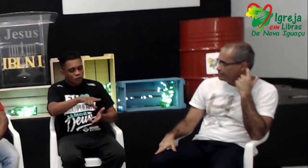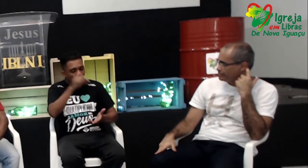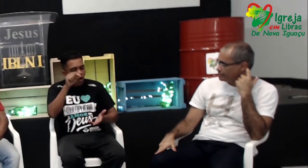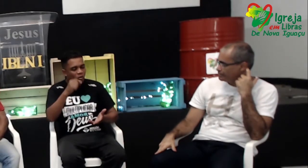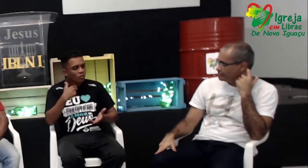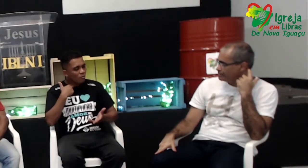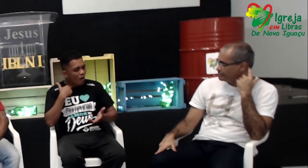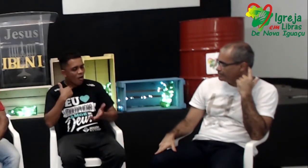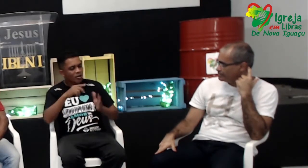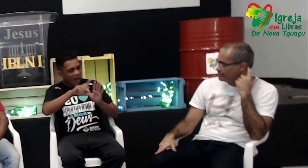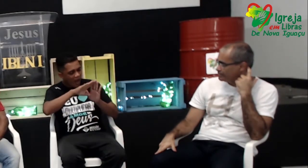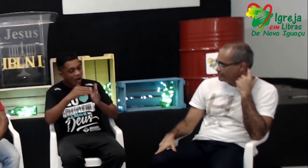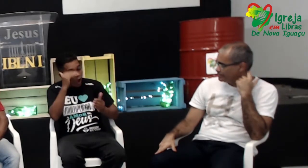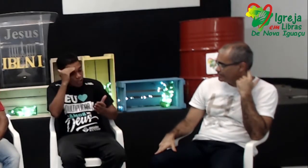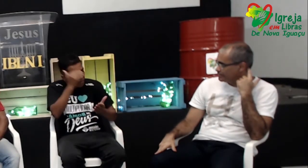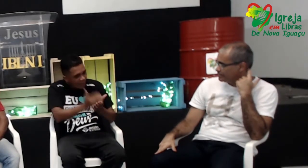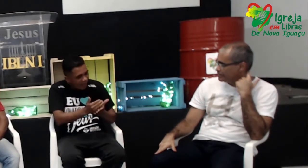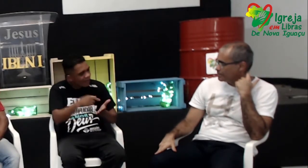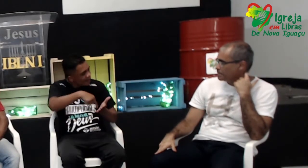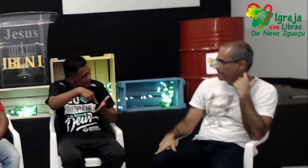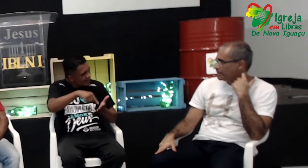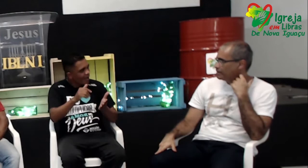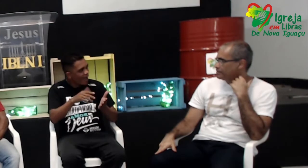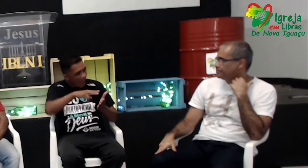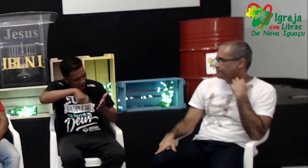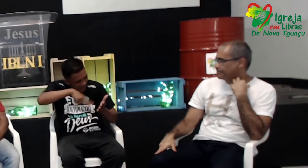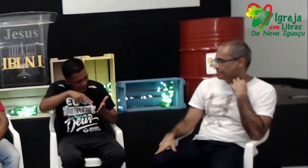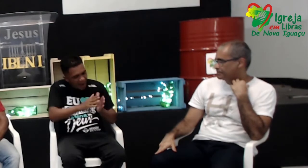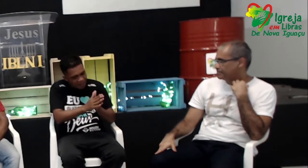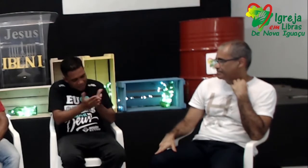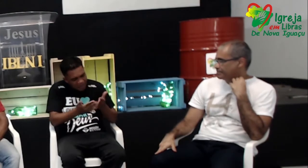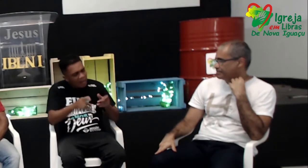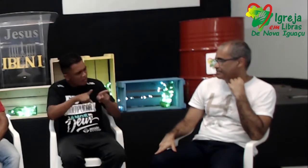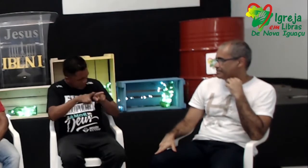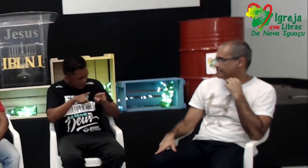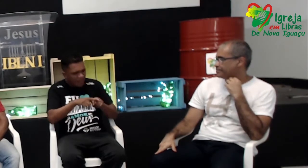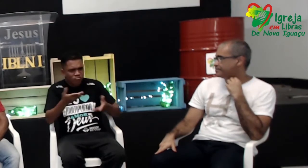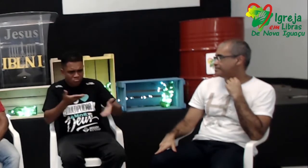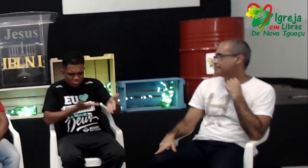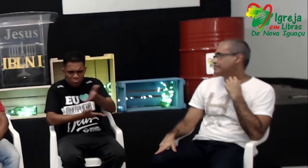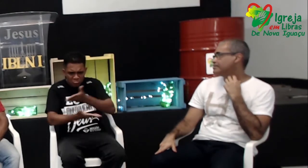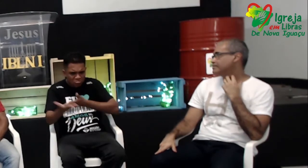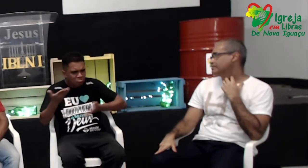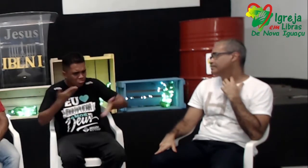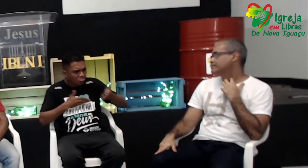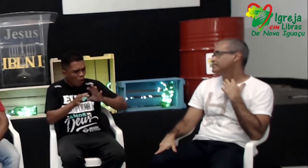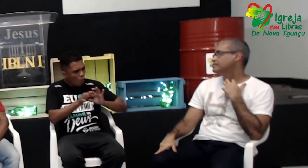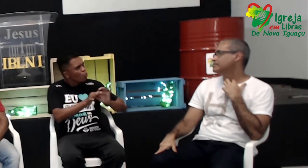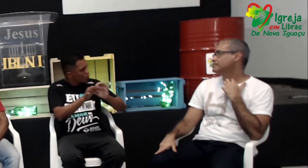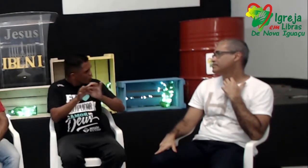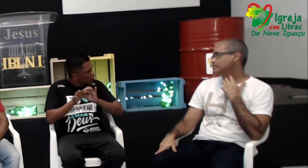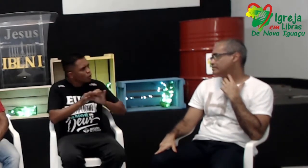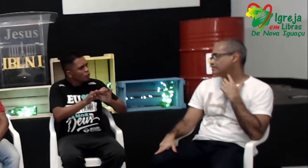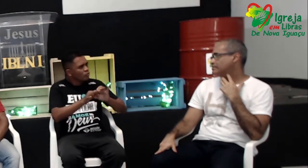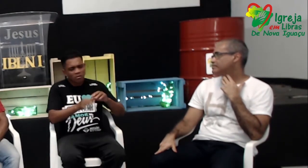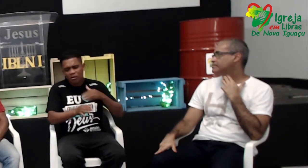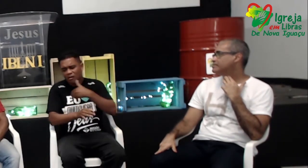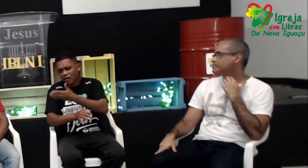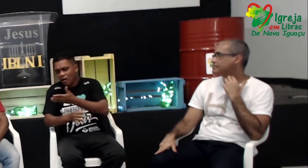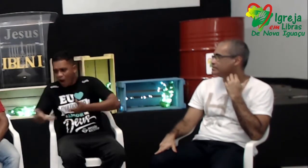muito interesse, eu escolho ler a Bíblia, né? Confio na palavra de Deus e nós podemos estar